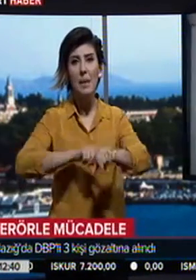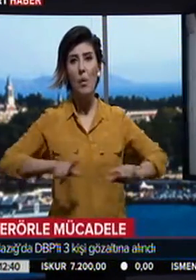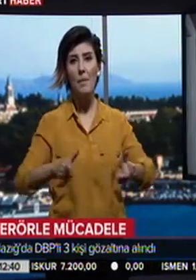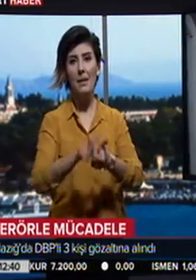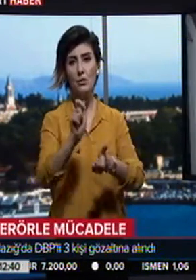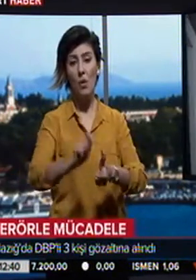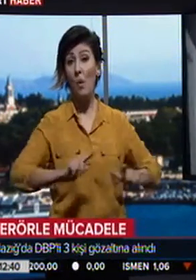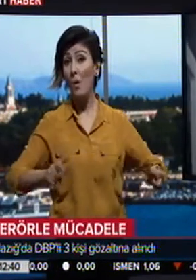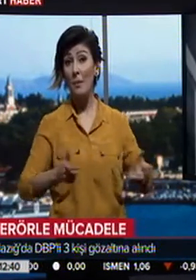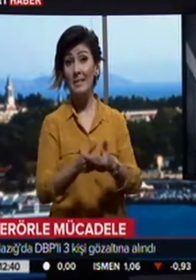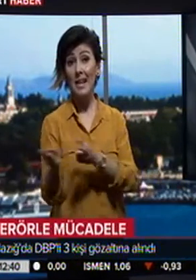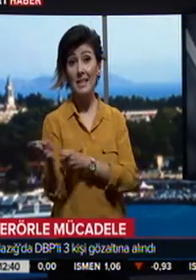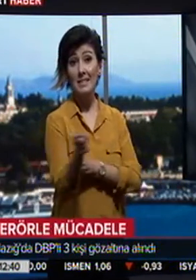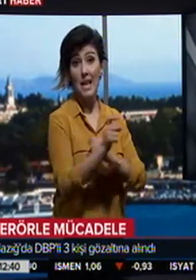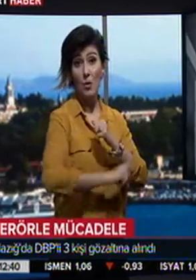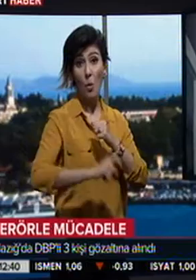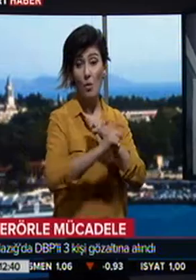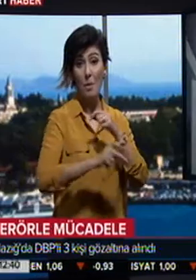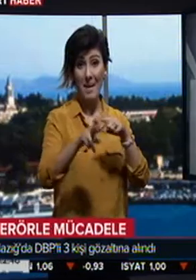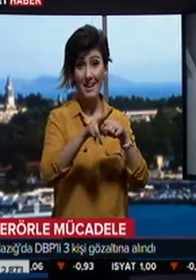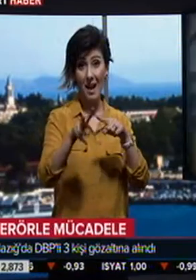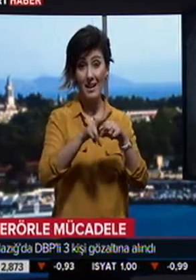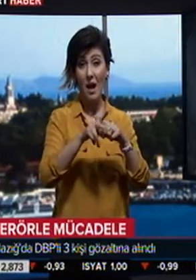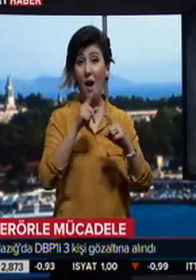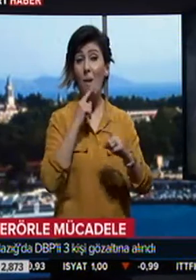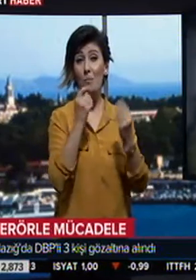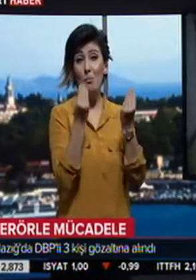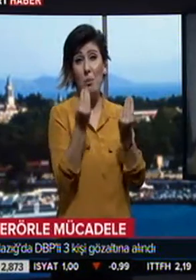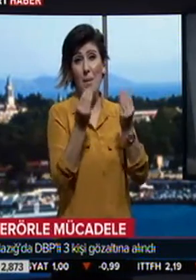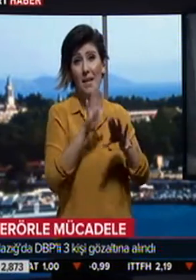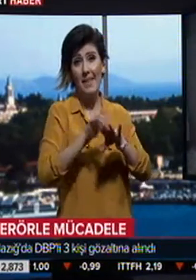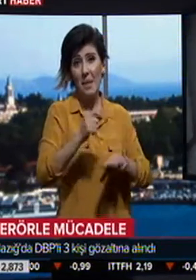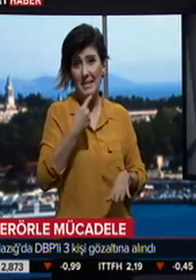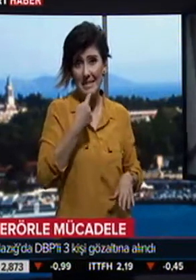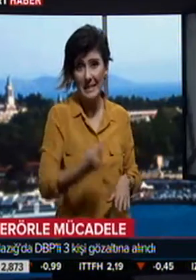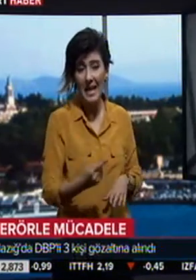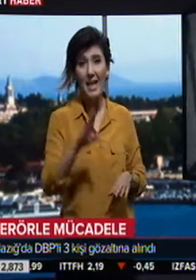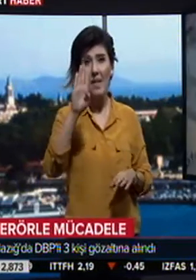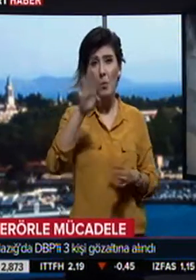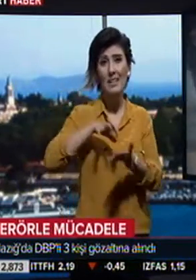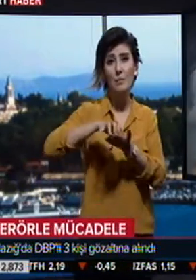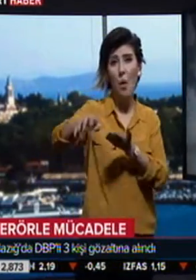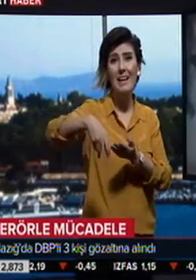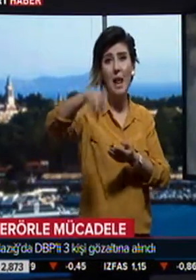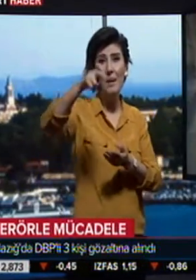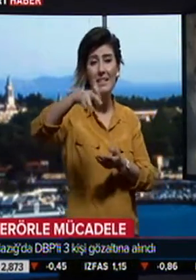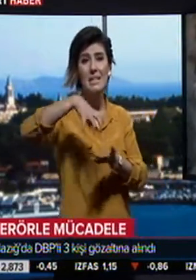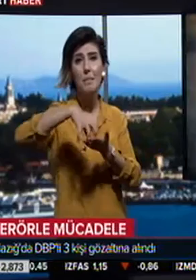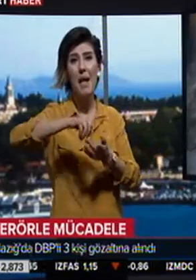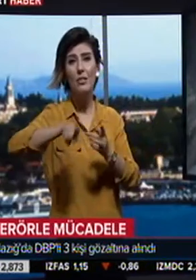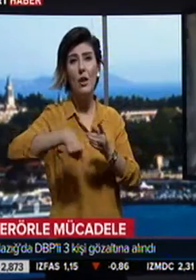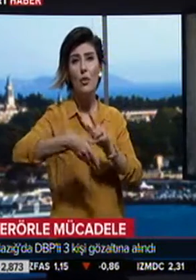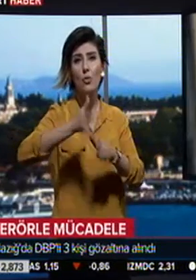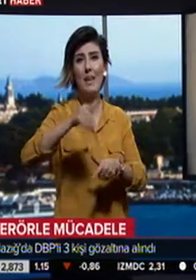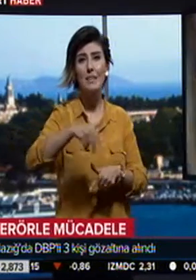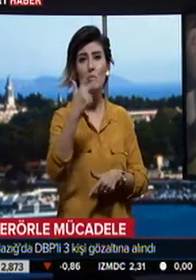düzenlendi. Operasyonda terör örgütü PKK'nın propagandasını yaptığı iddiasıyla Demokratik Bölgeler Partisi belde